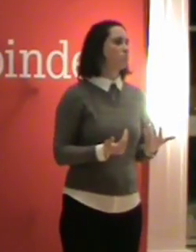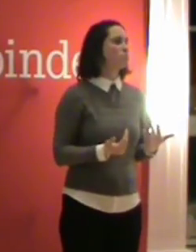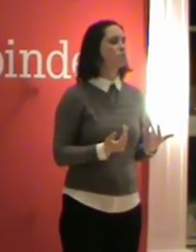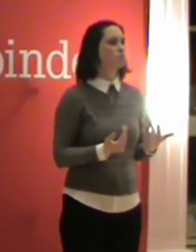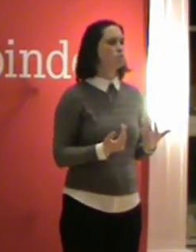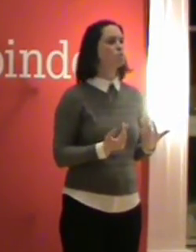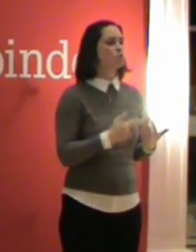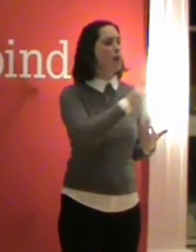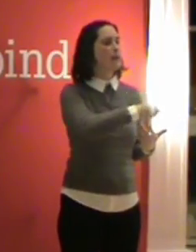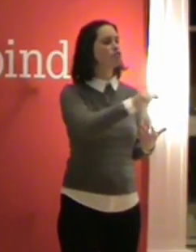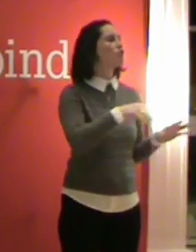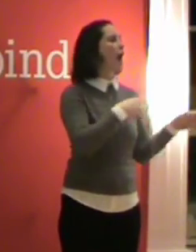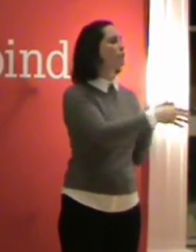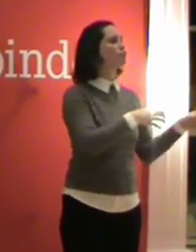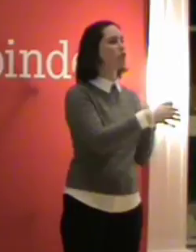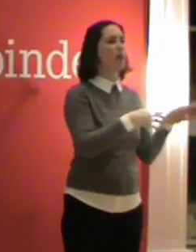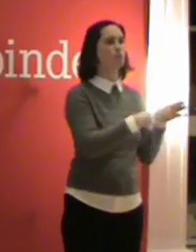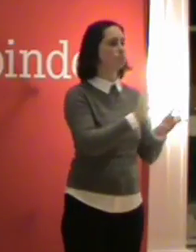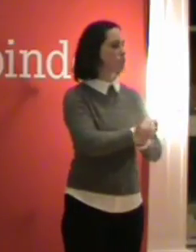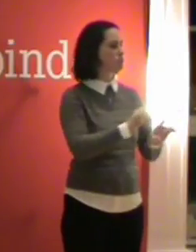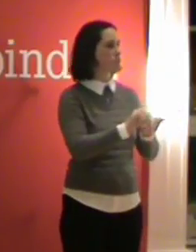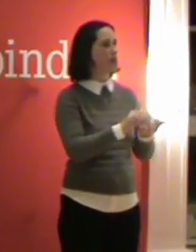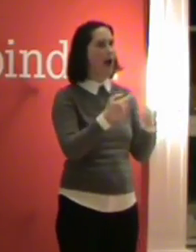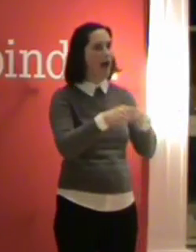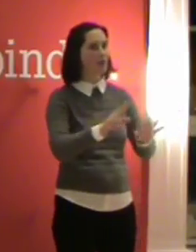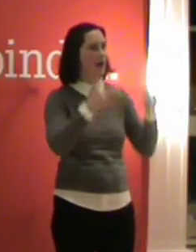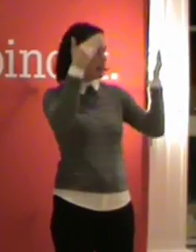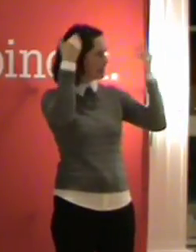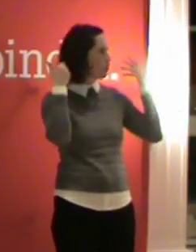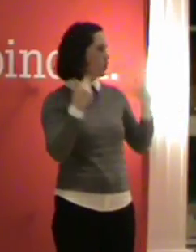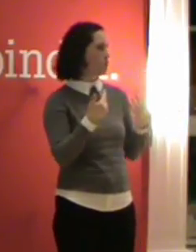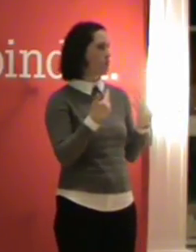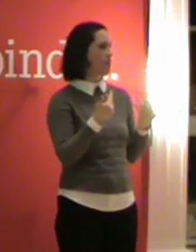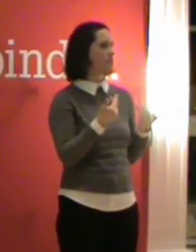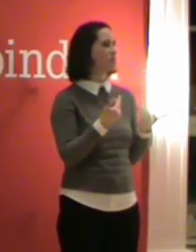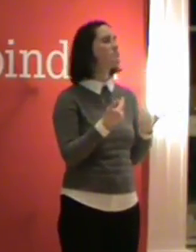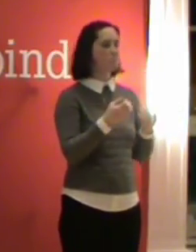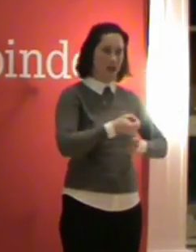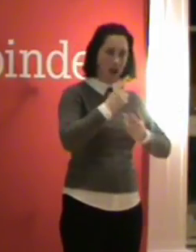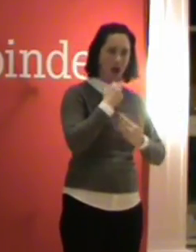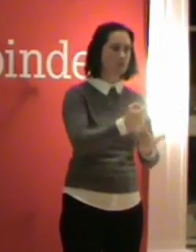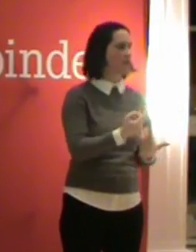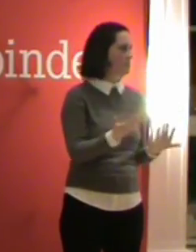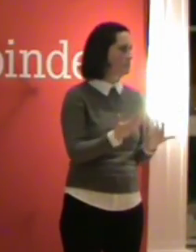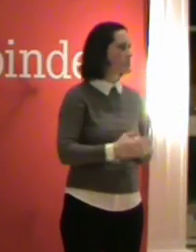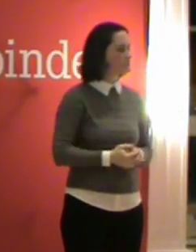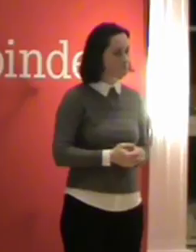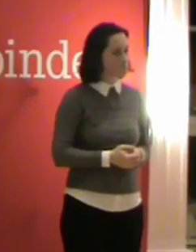hier werden Menschen beschäftigt, sondern der Ansatz ist ein ganz anderer. Hier wurde ganz, ganz klar gesagt, dass